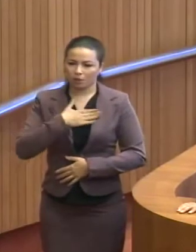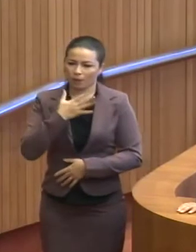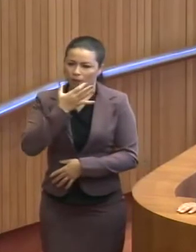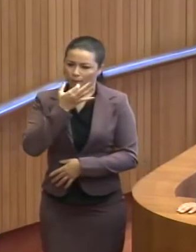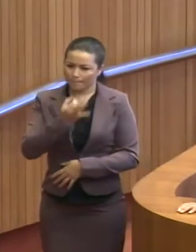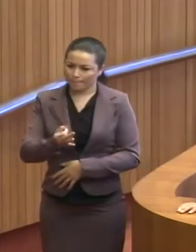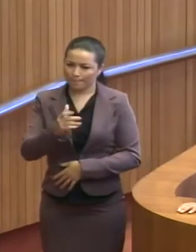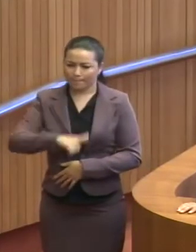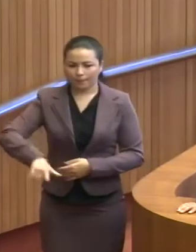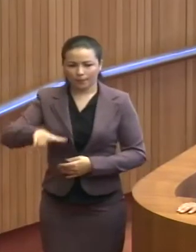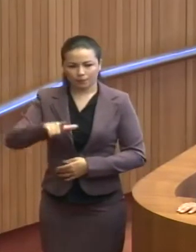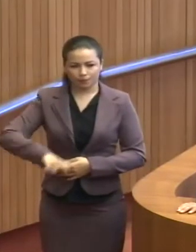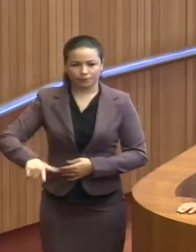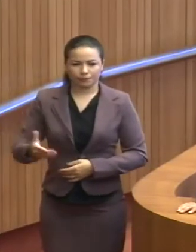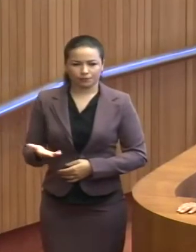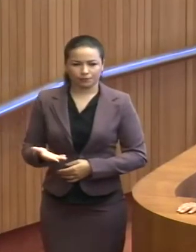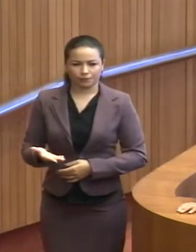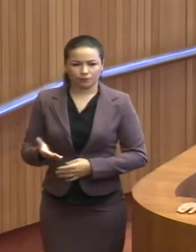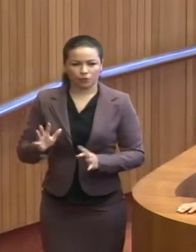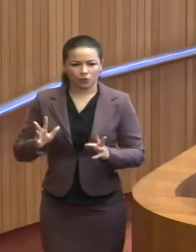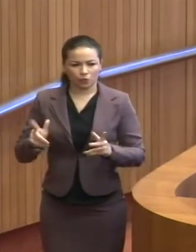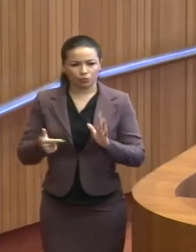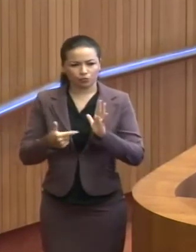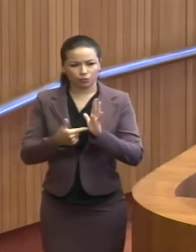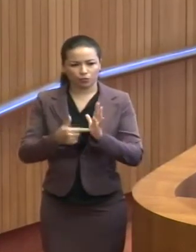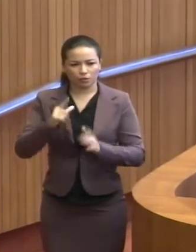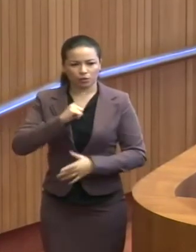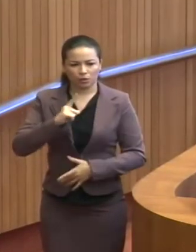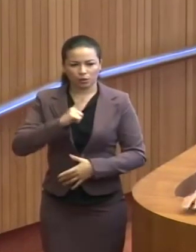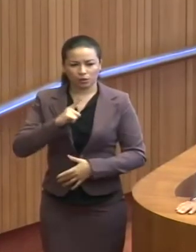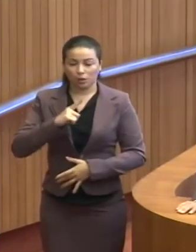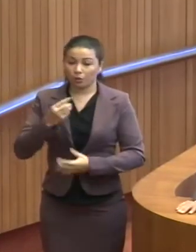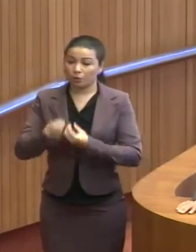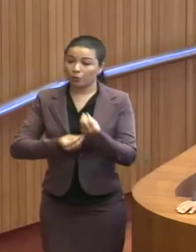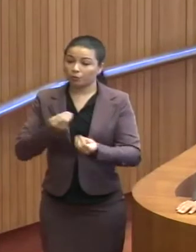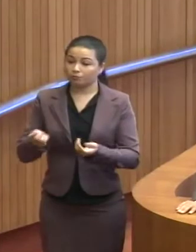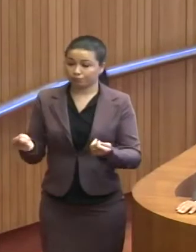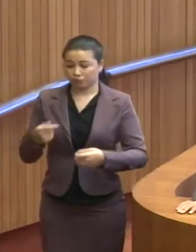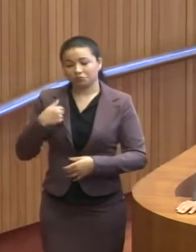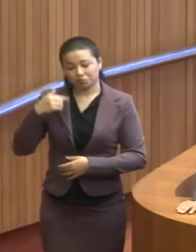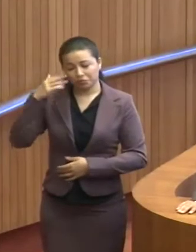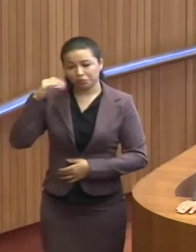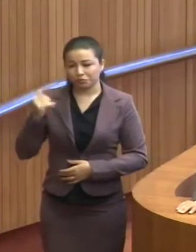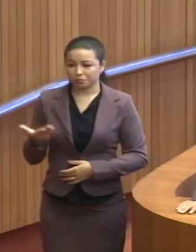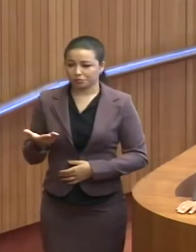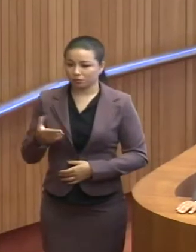defesas sistematicamente. Tudo isso fez parte de uma estratégia, eu sei.